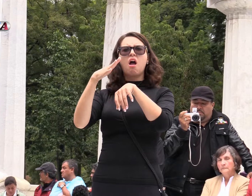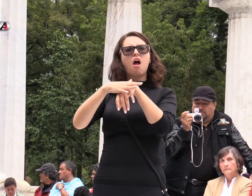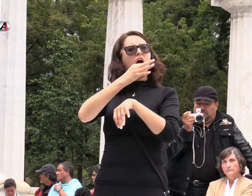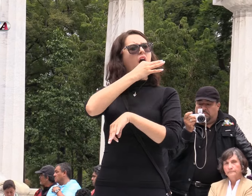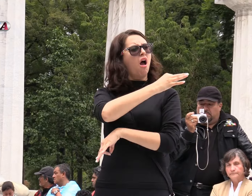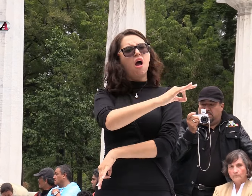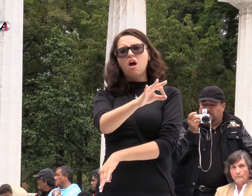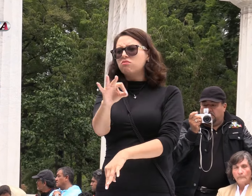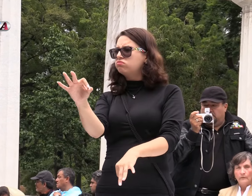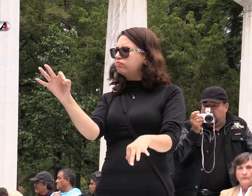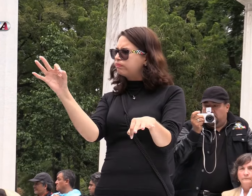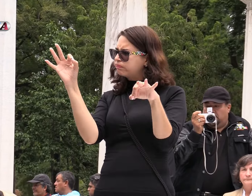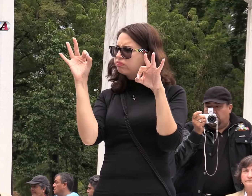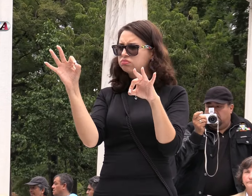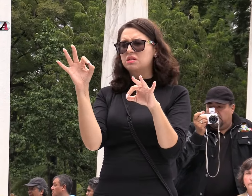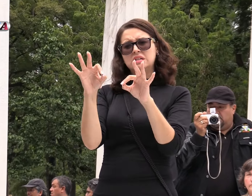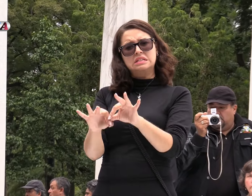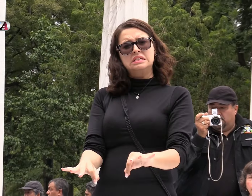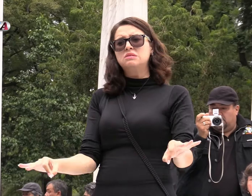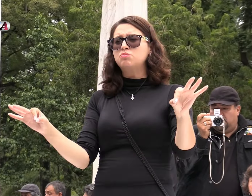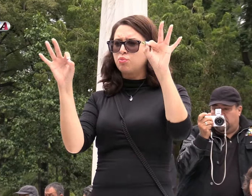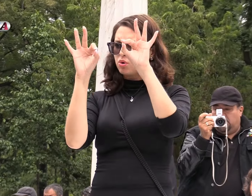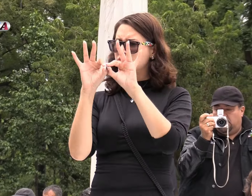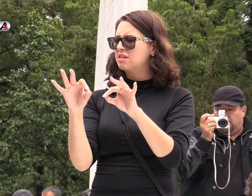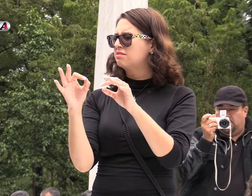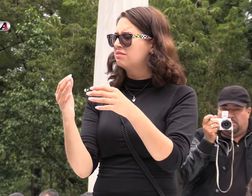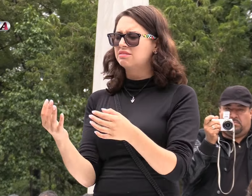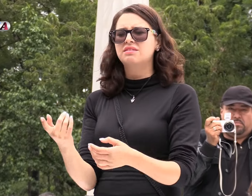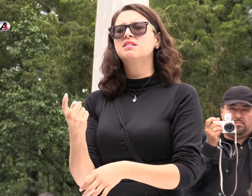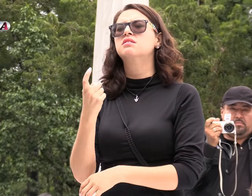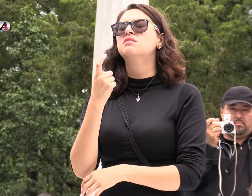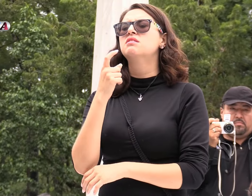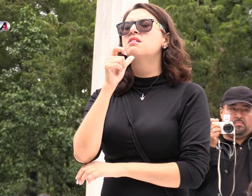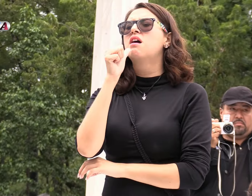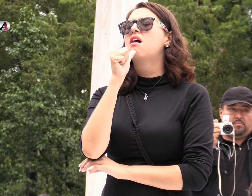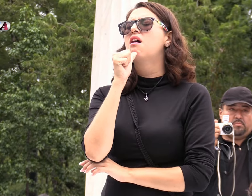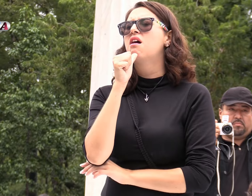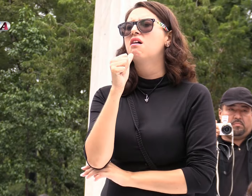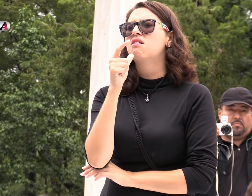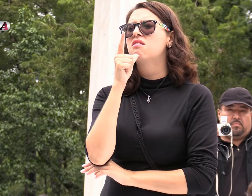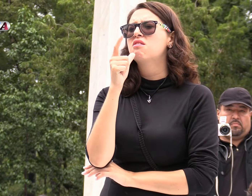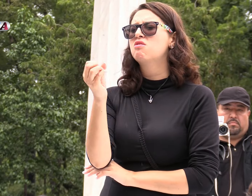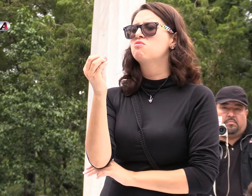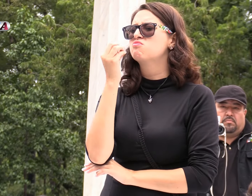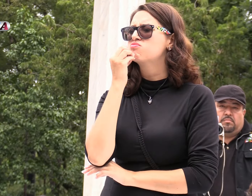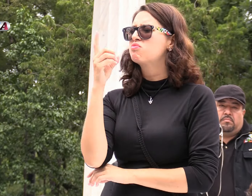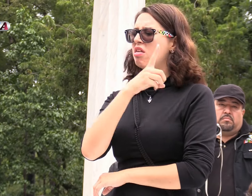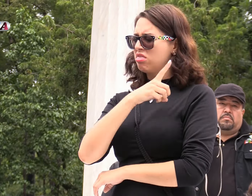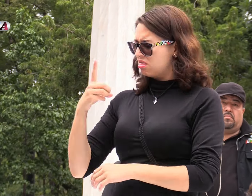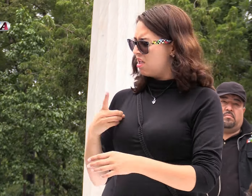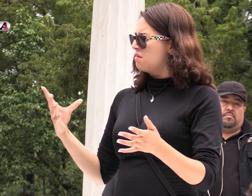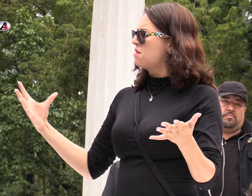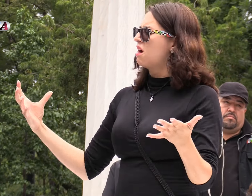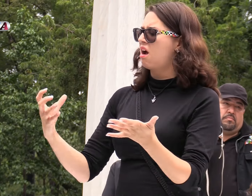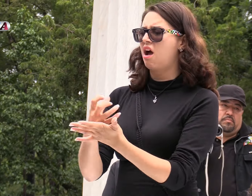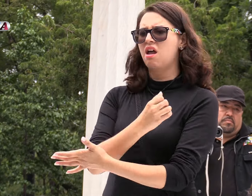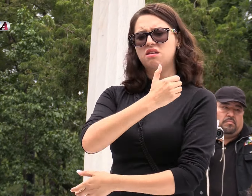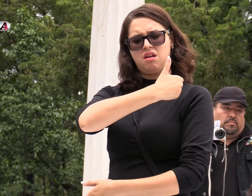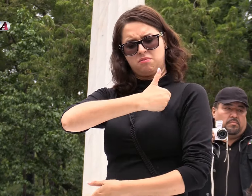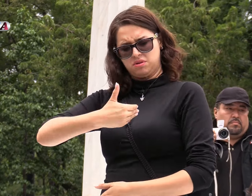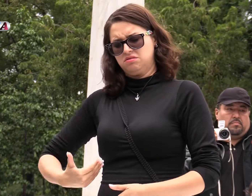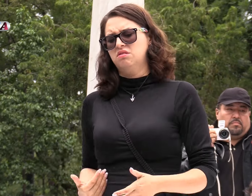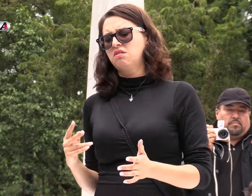tarea prioritaria ayudar a Andrés Manuel López Obrador a ganar la presidencia del 2018 y